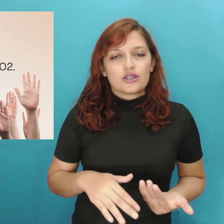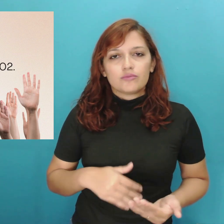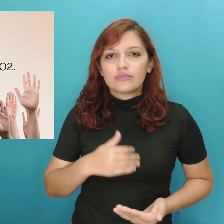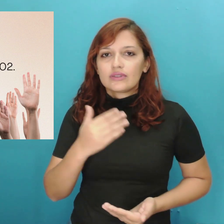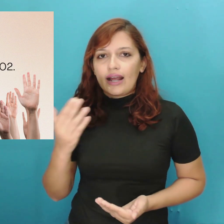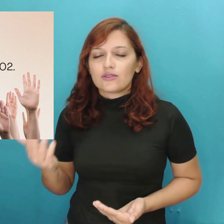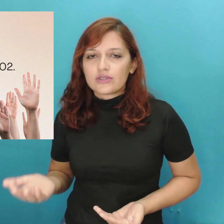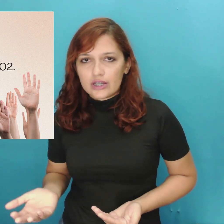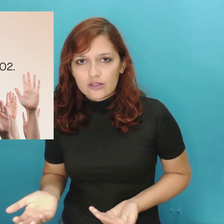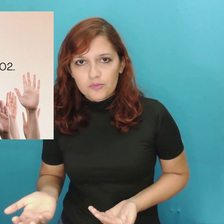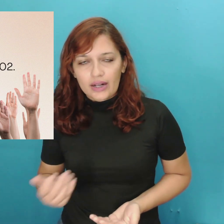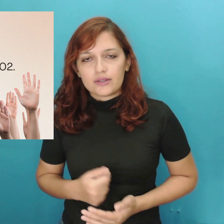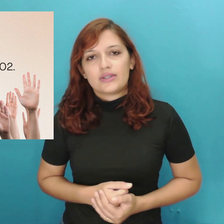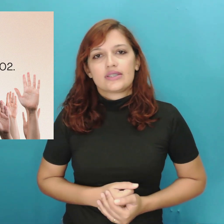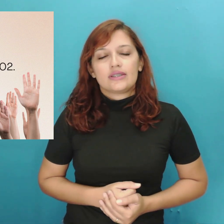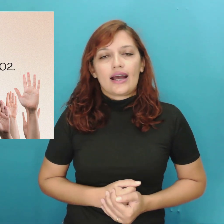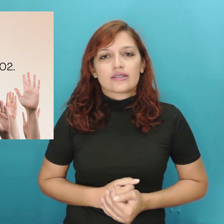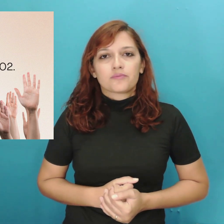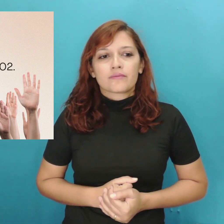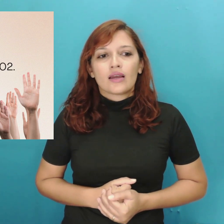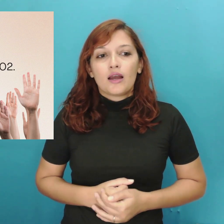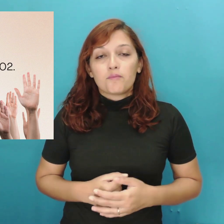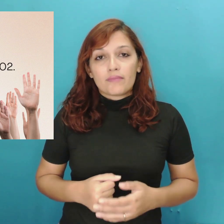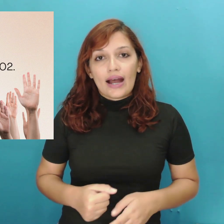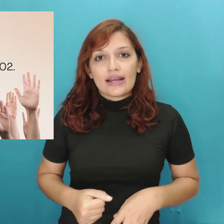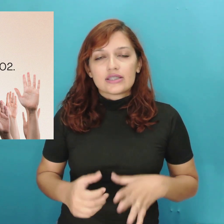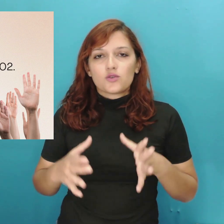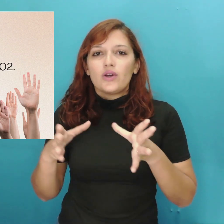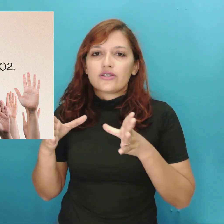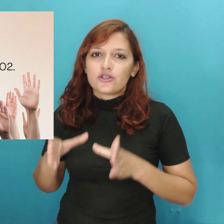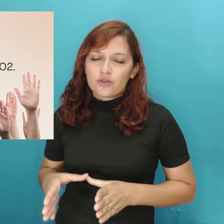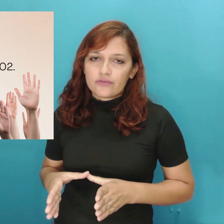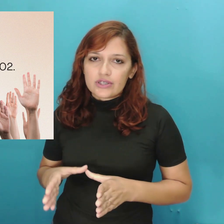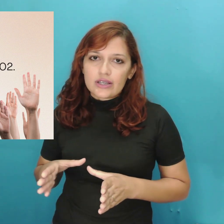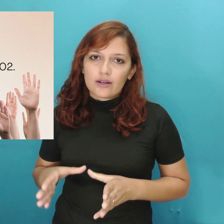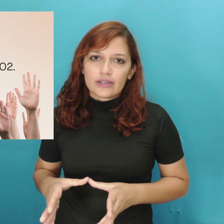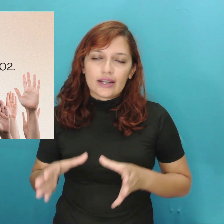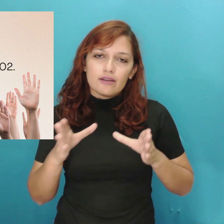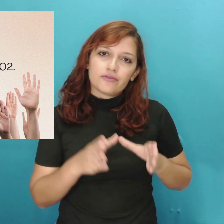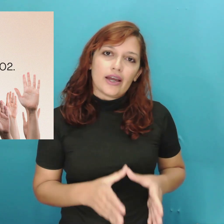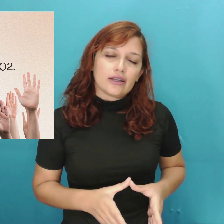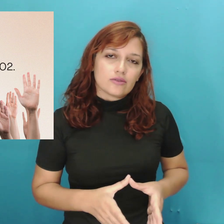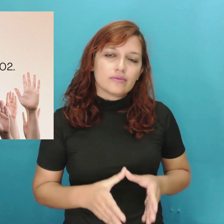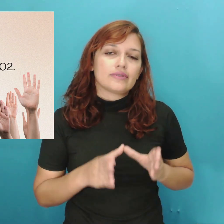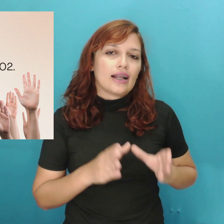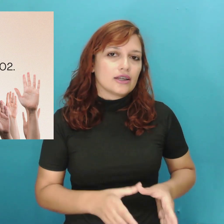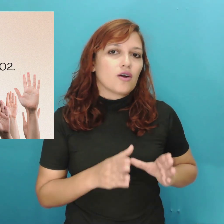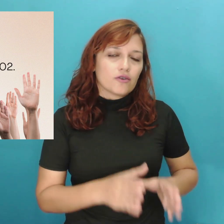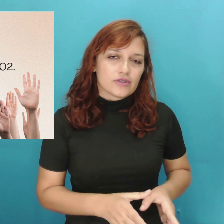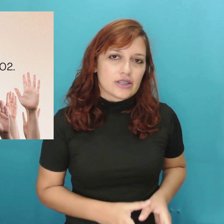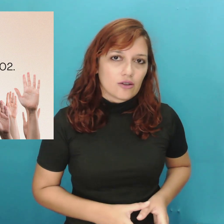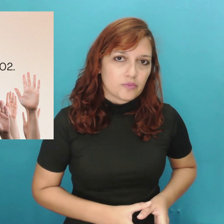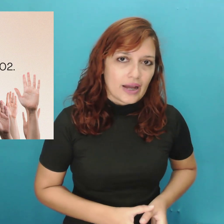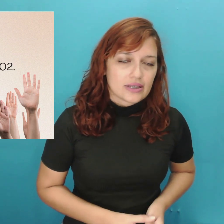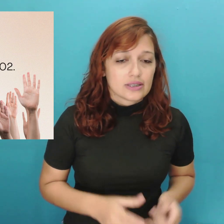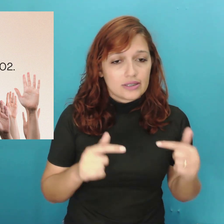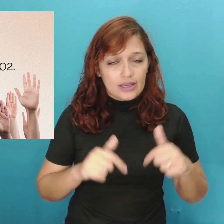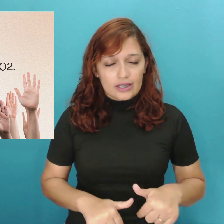estão traduzidos para a língua de sinais, mas o registro oficial dele é feito na língua oficial do país, que aqui no